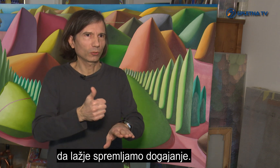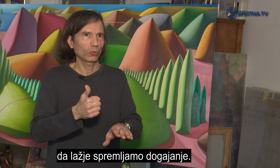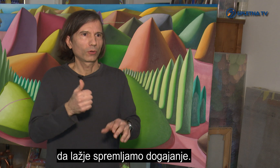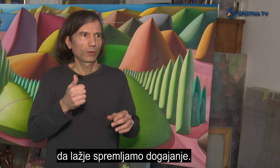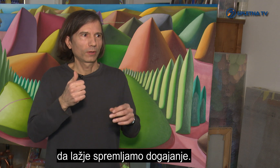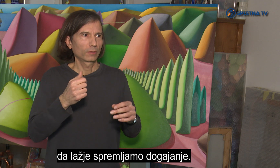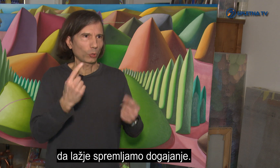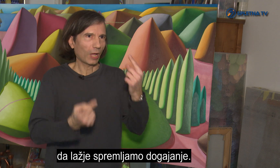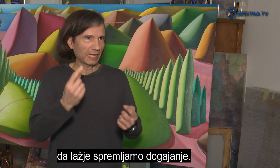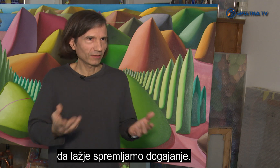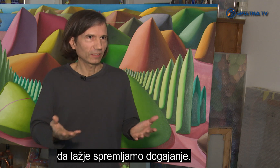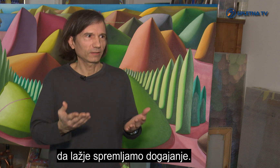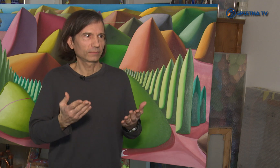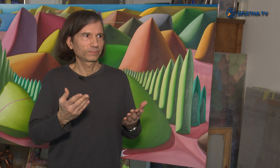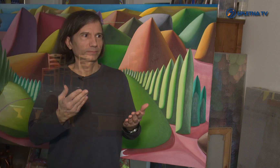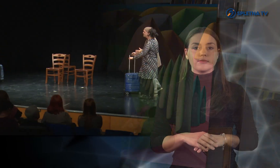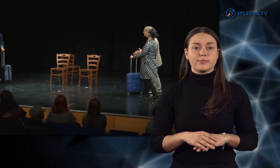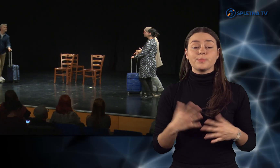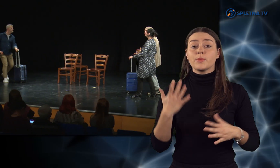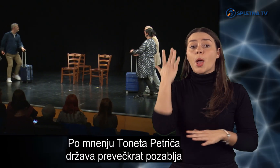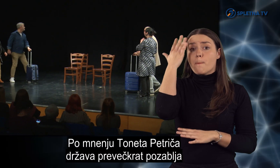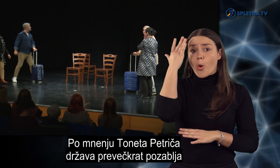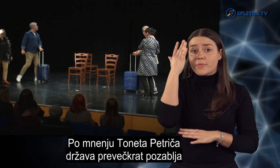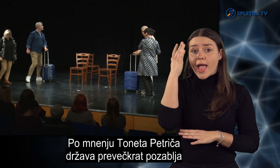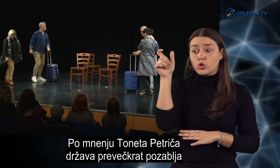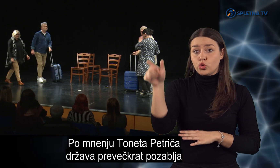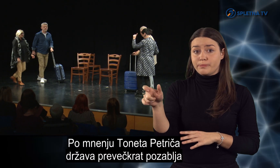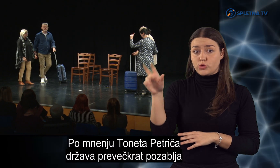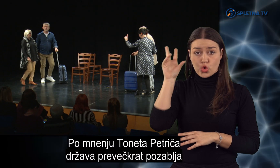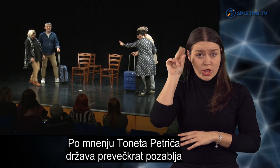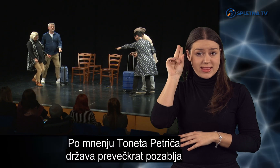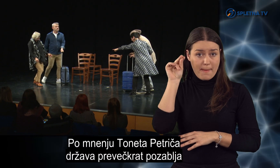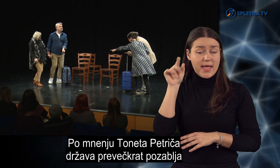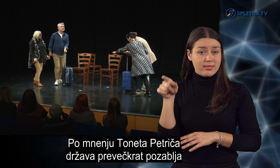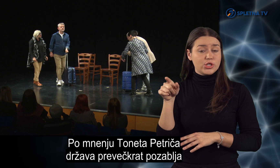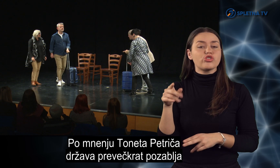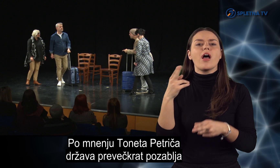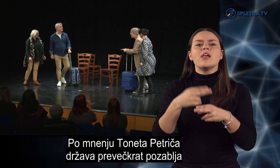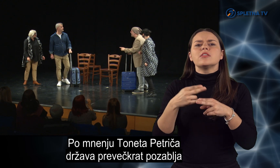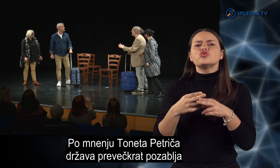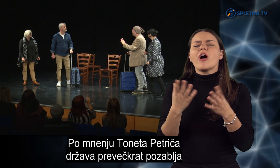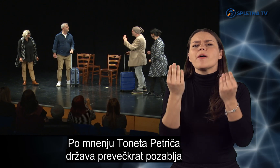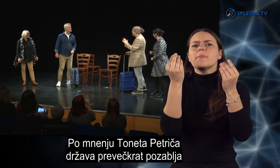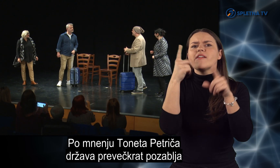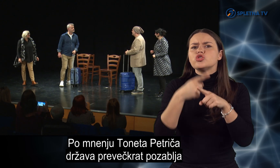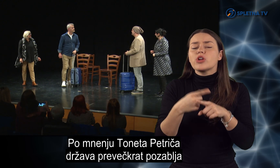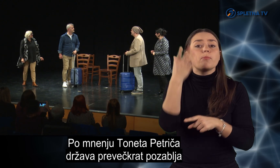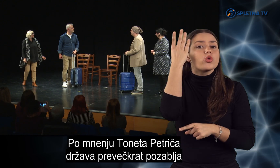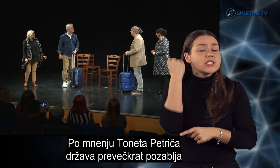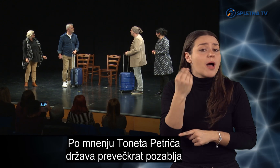spremljajo dogajanja. Po mnenju Toneta Petriča država prevečkrat pozablja na gluho skupnost,